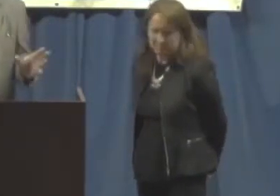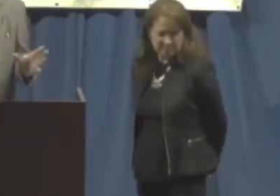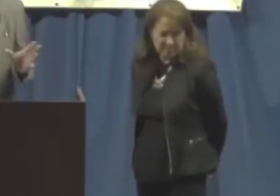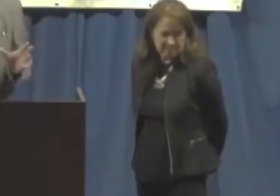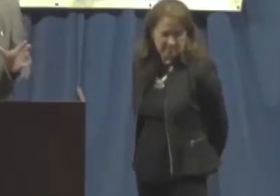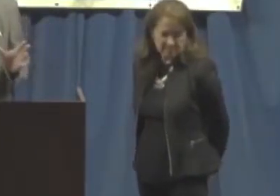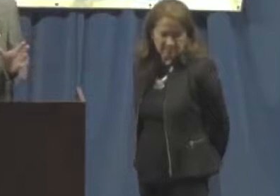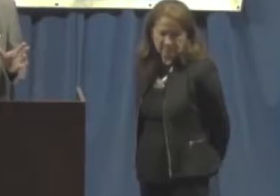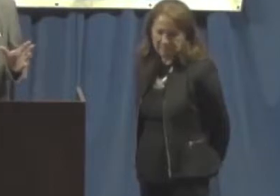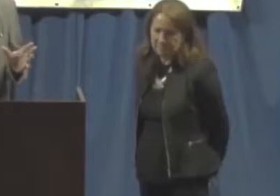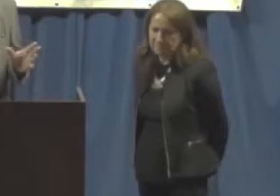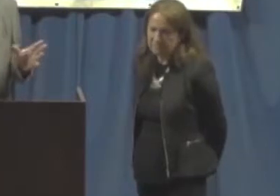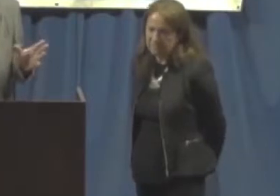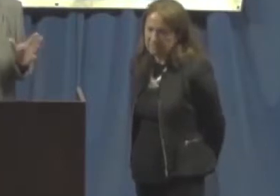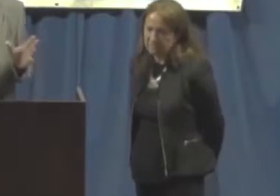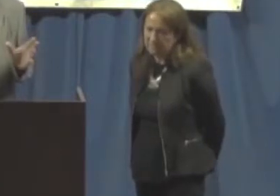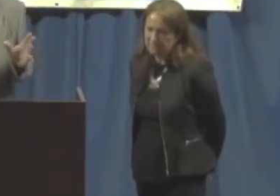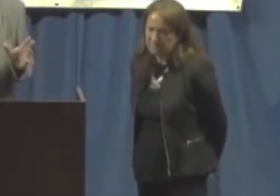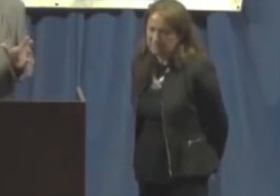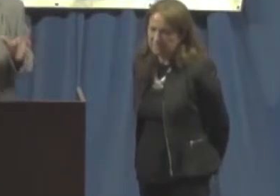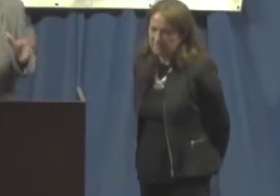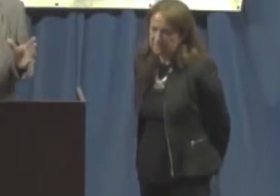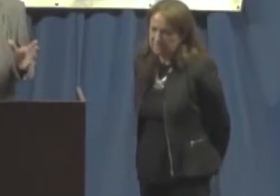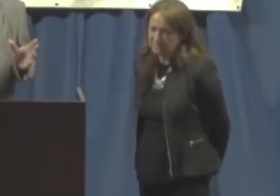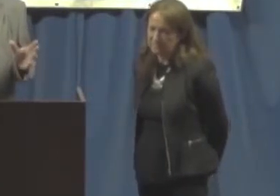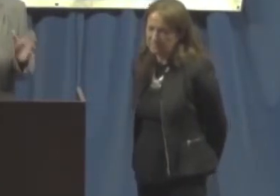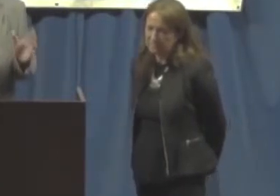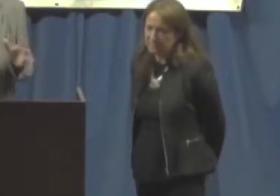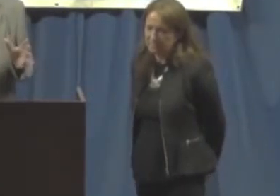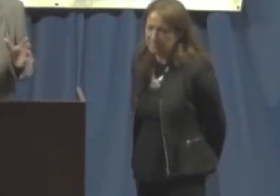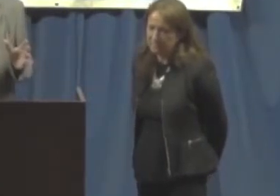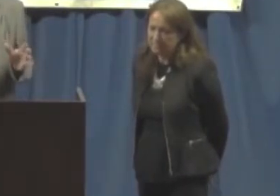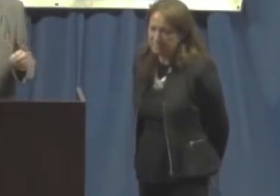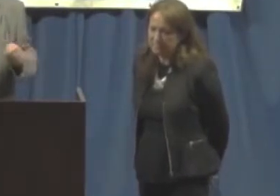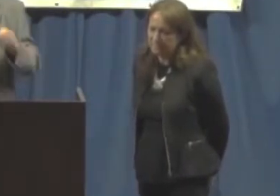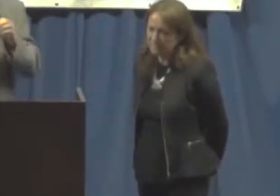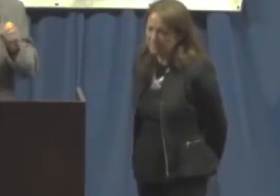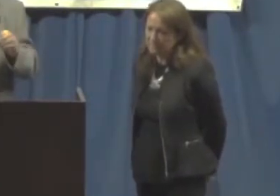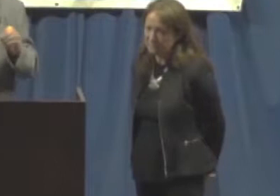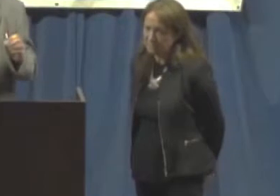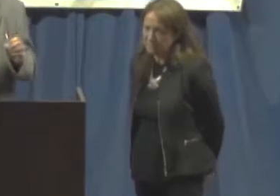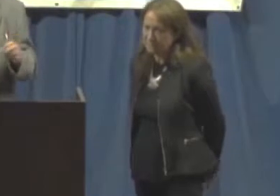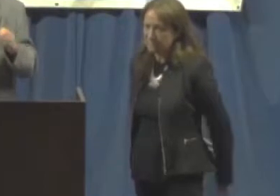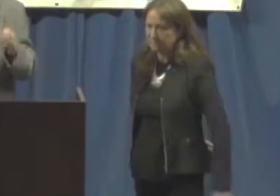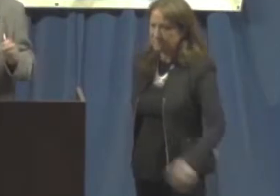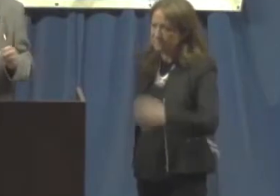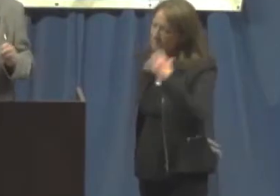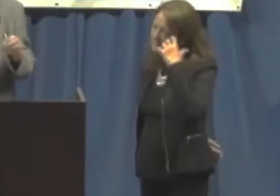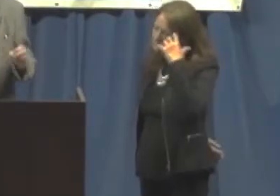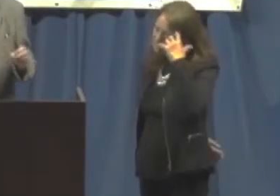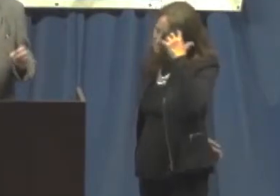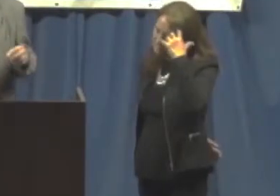desactivó el plan satelital argentino y esto se vio evidenciado en que se han autorizado una cantidad enorme de